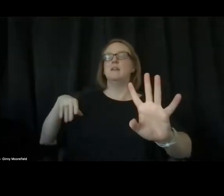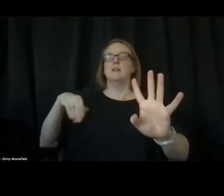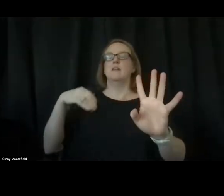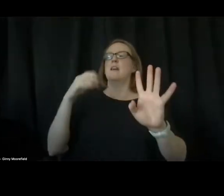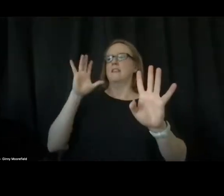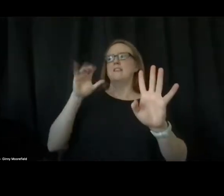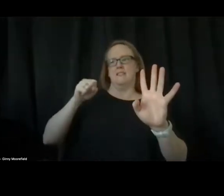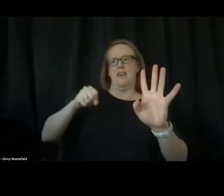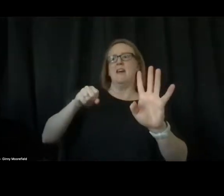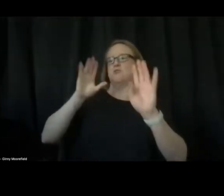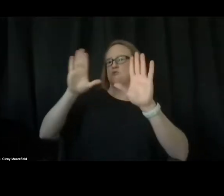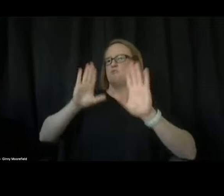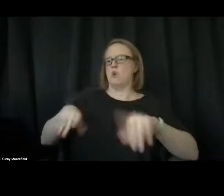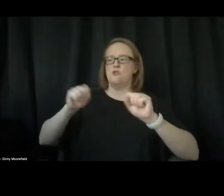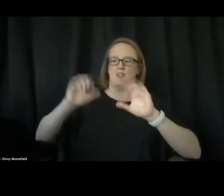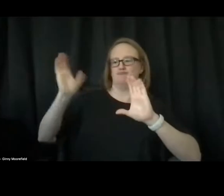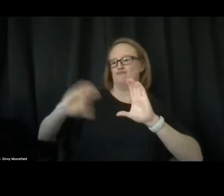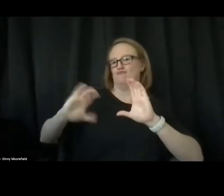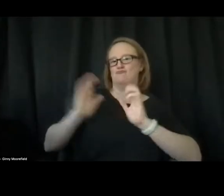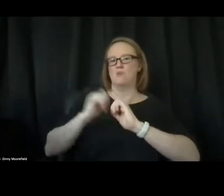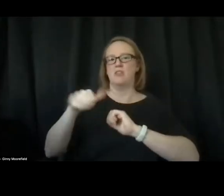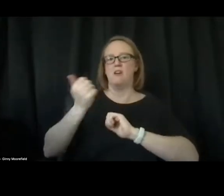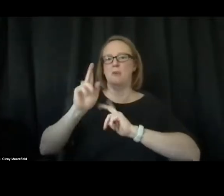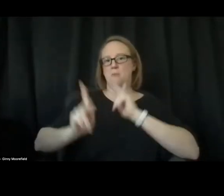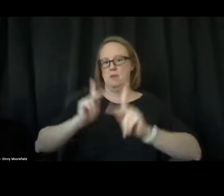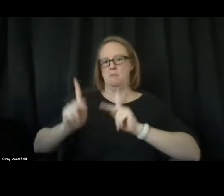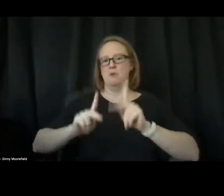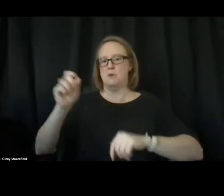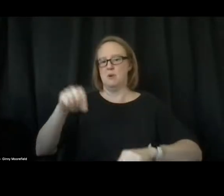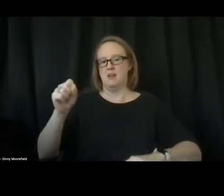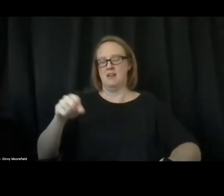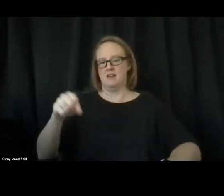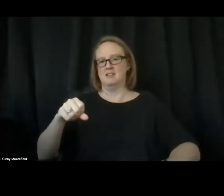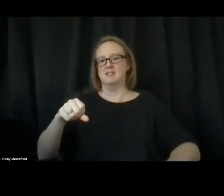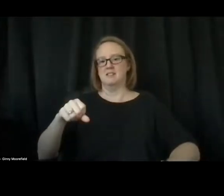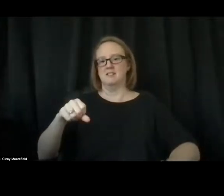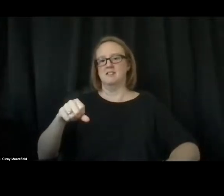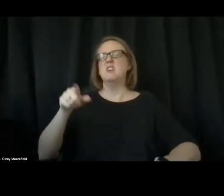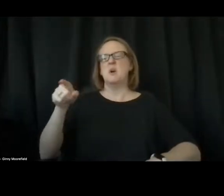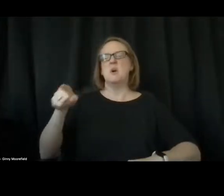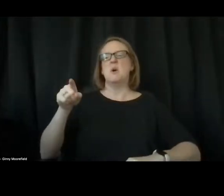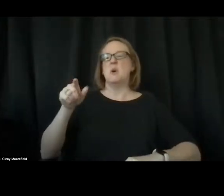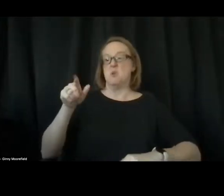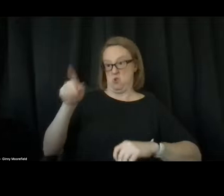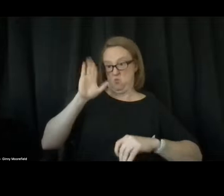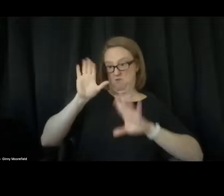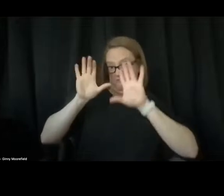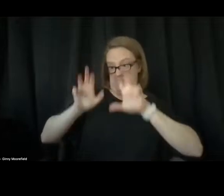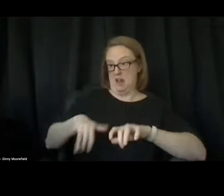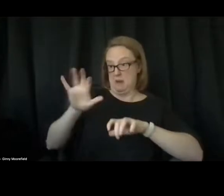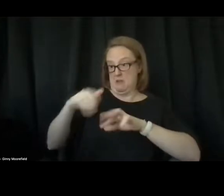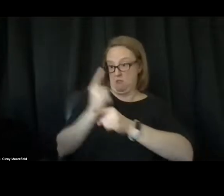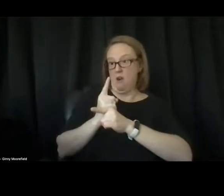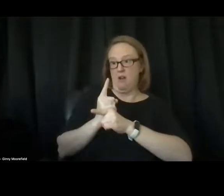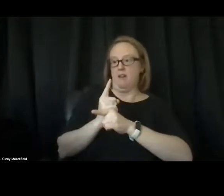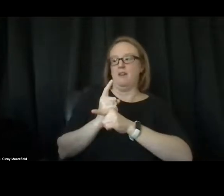de elecciones y eso vale lo va a poner en el chat para que todos podamos leer el comentario y podamos escuchar tu sabiduría